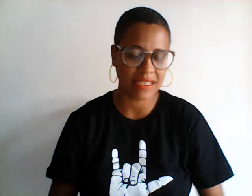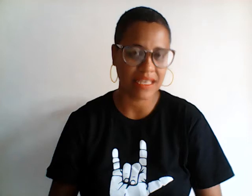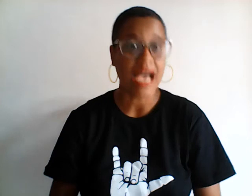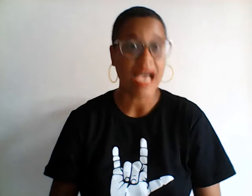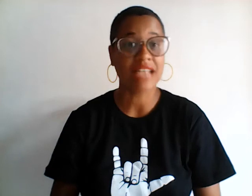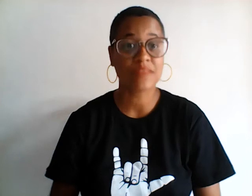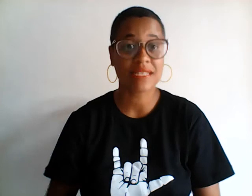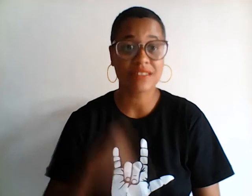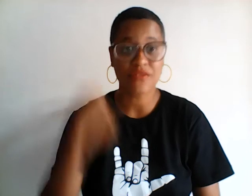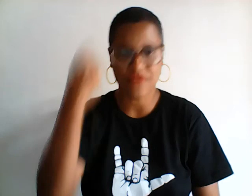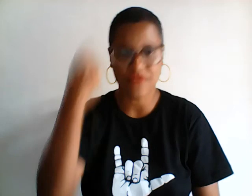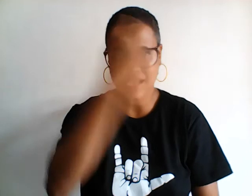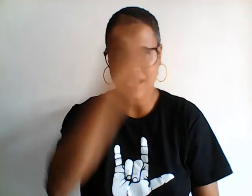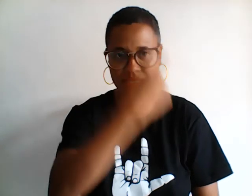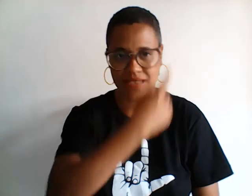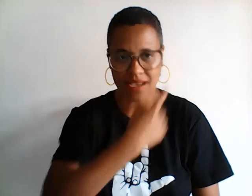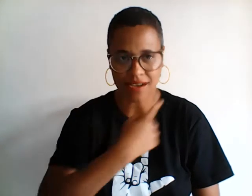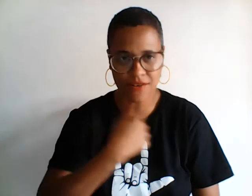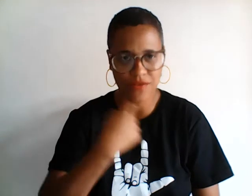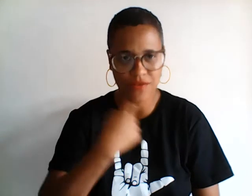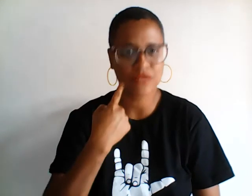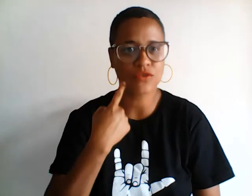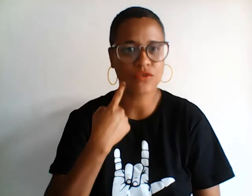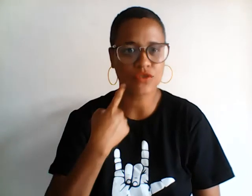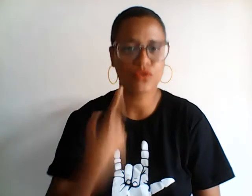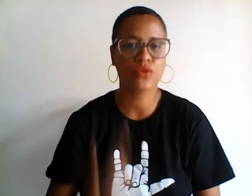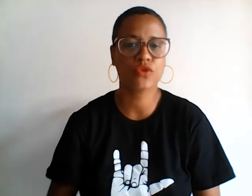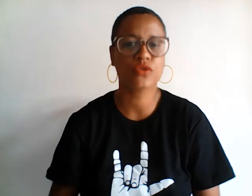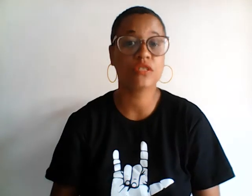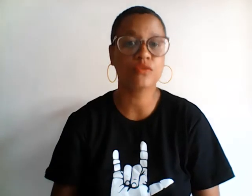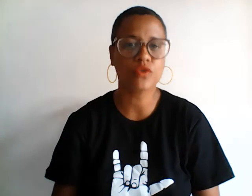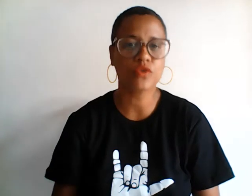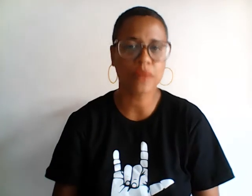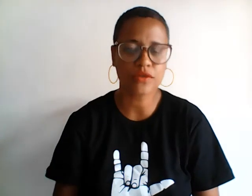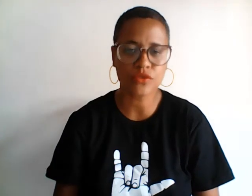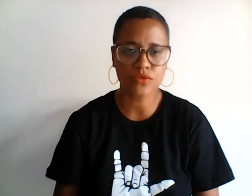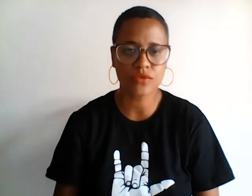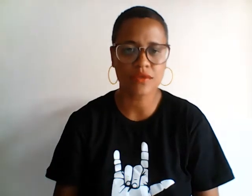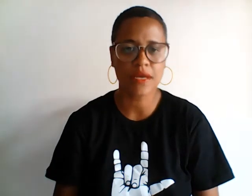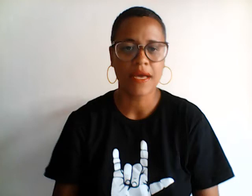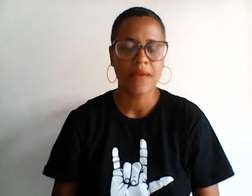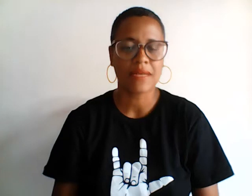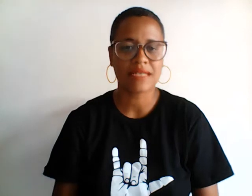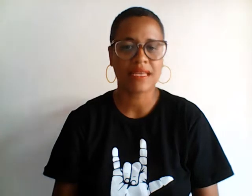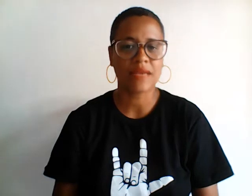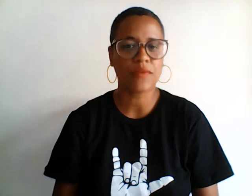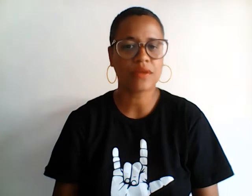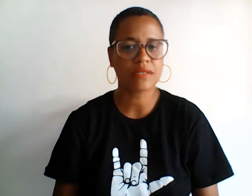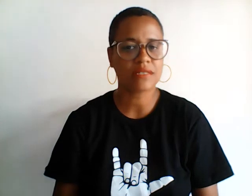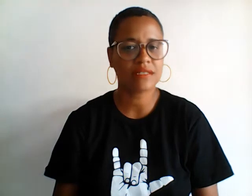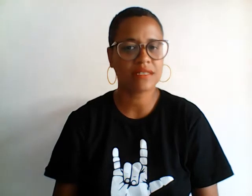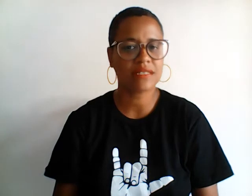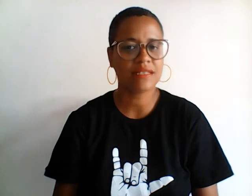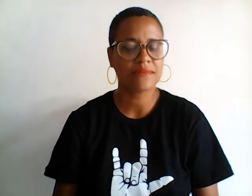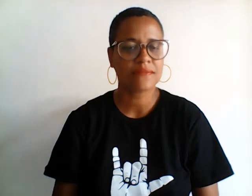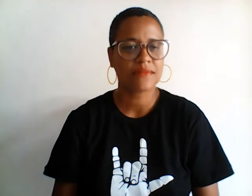a expressão facial, né, do nosso rosto diz muito para os surdos. Mas aí é importante a gente